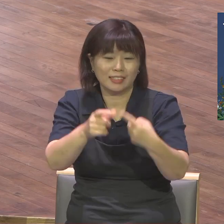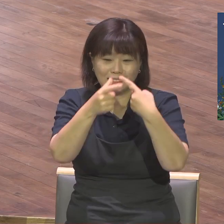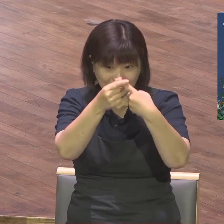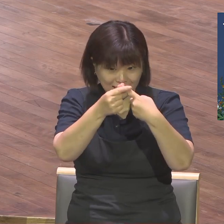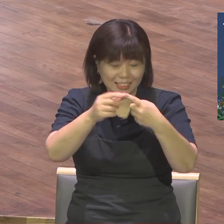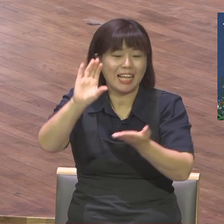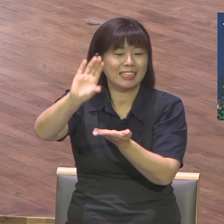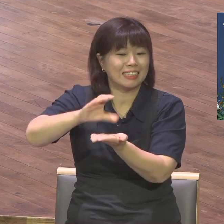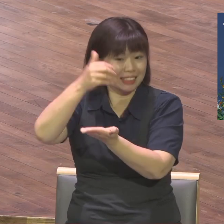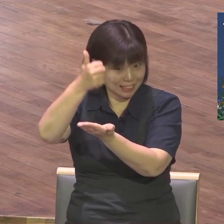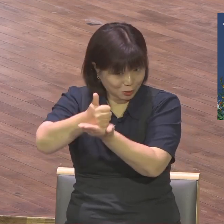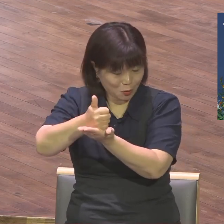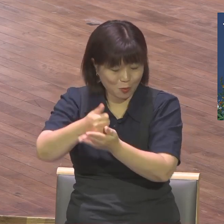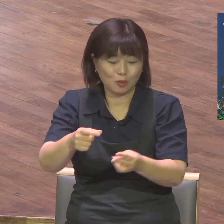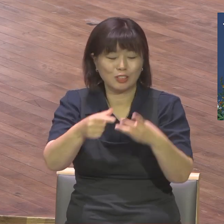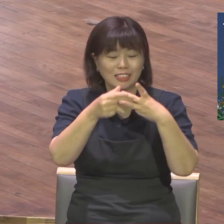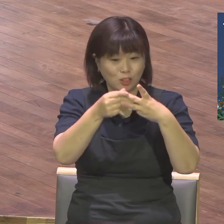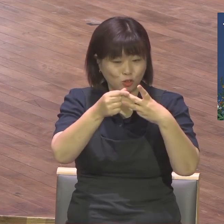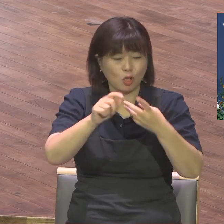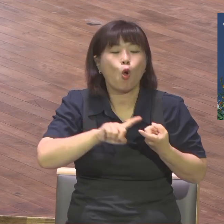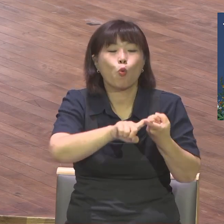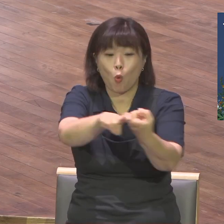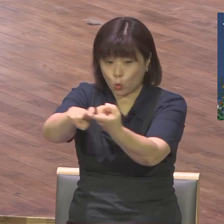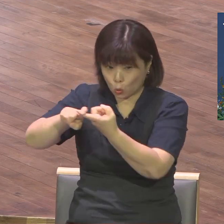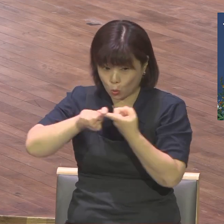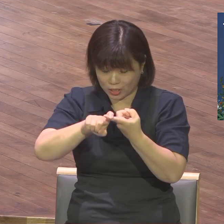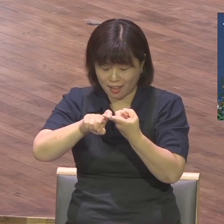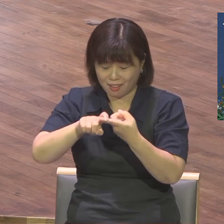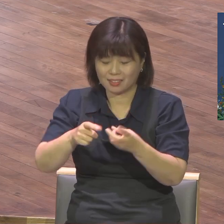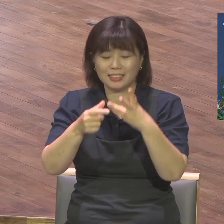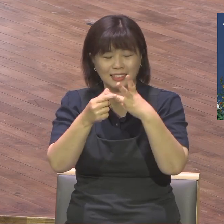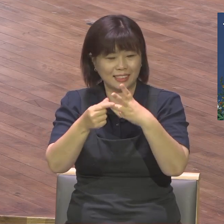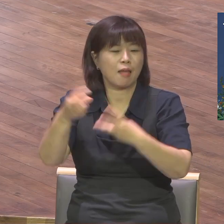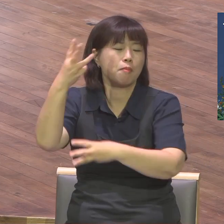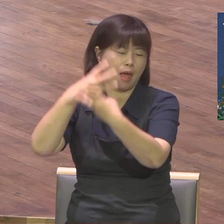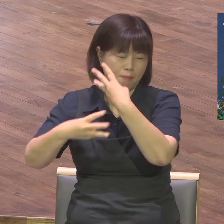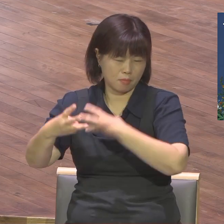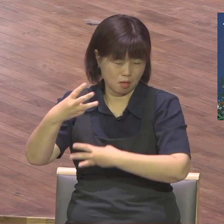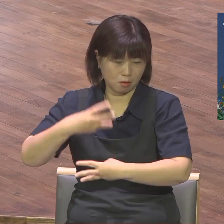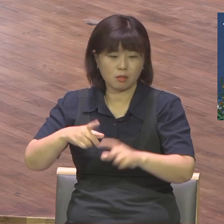공동체, 렘넌트. 이 세 단어예요. 그리스도 잡아요. 그리스도.